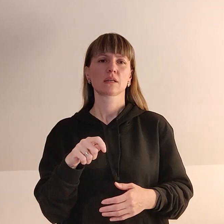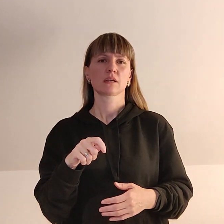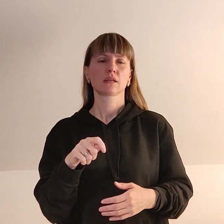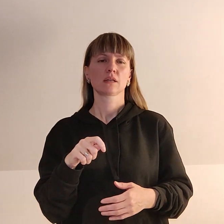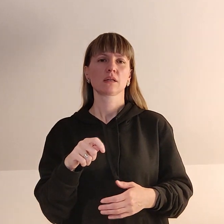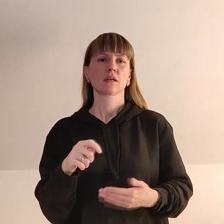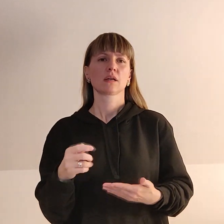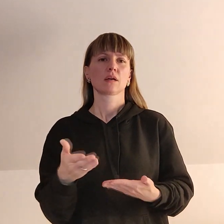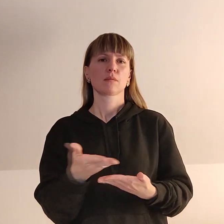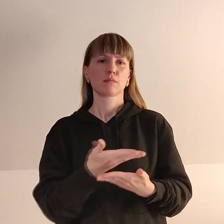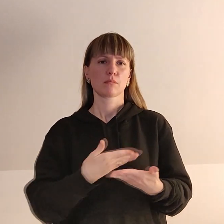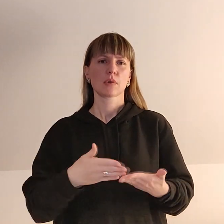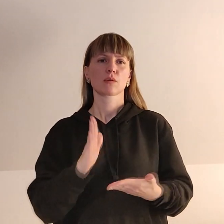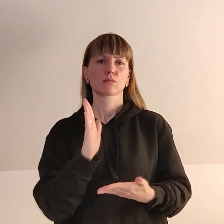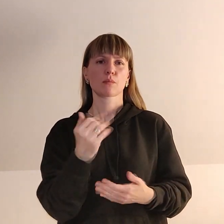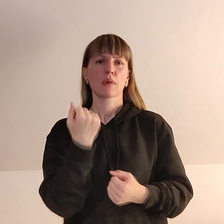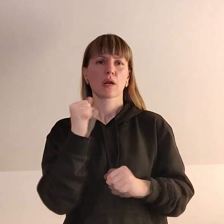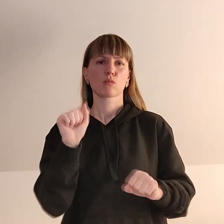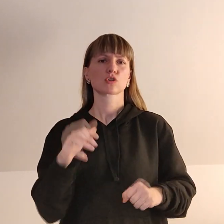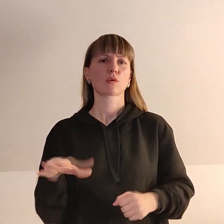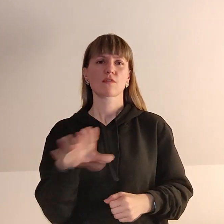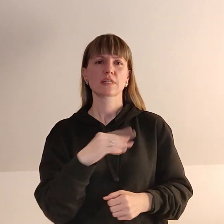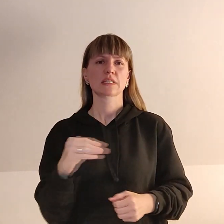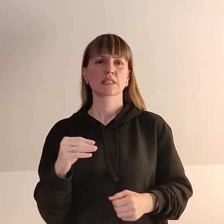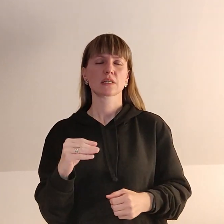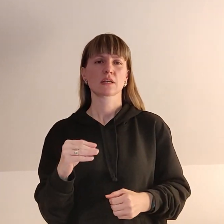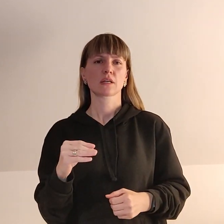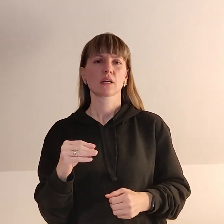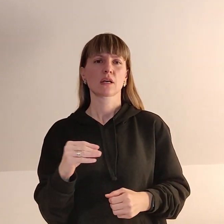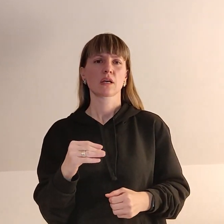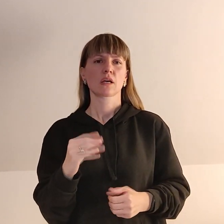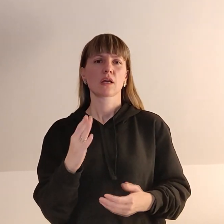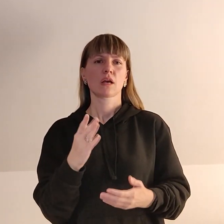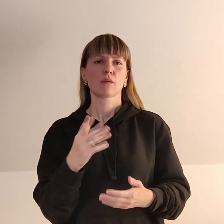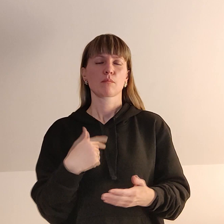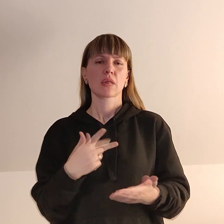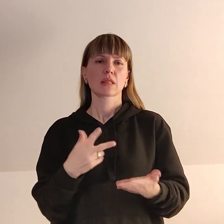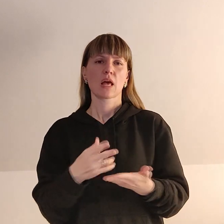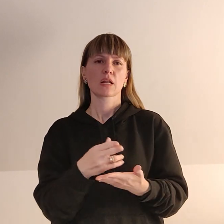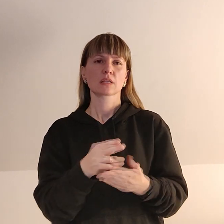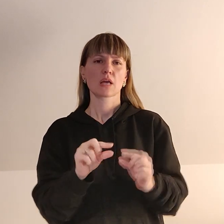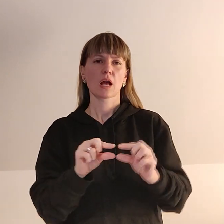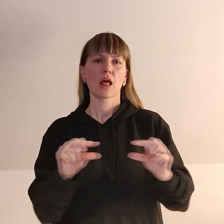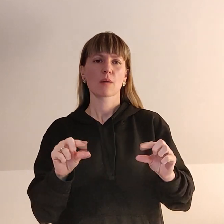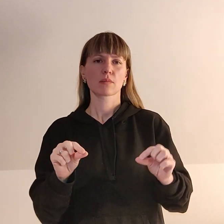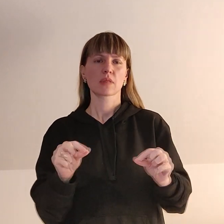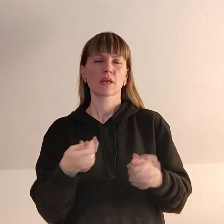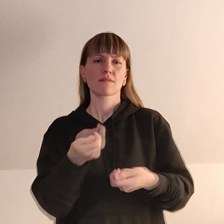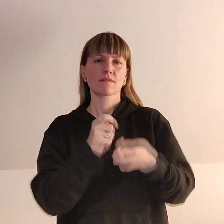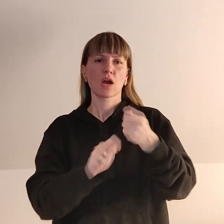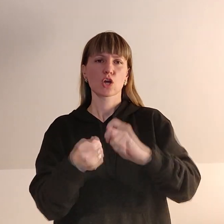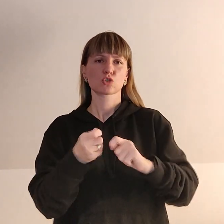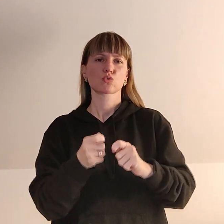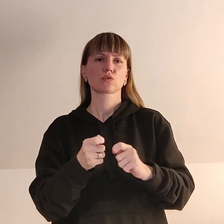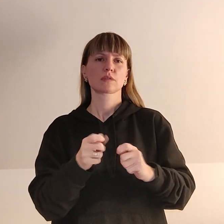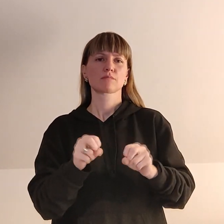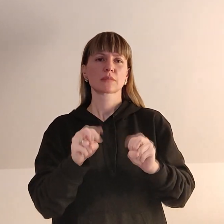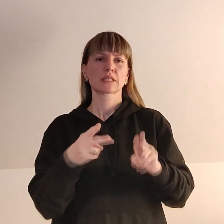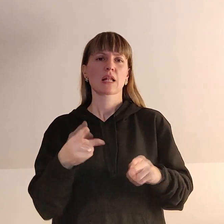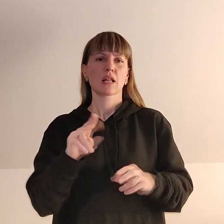ми переможемо всіх. Люди нарізають такі клаптики і в'яжуть маскувальні сітки для маскування техніки,